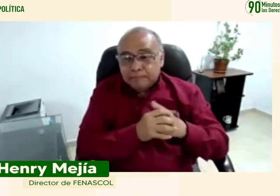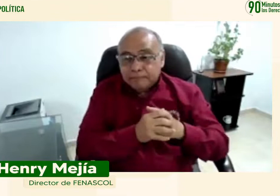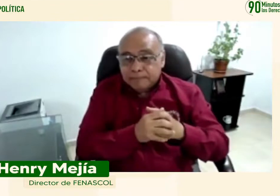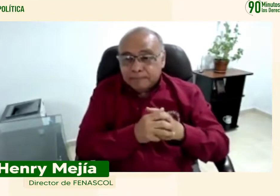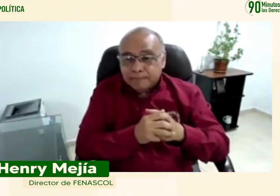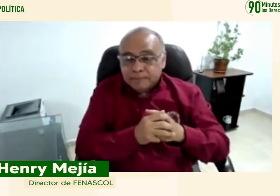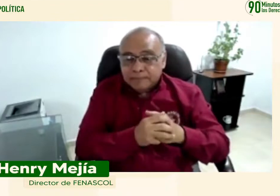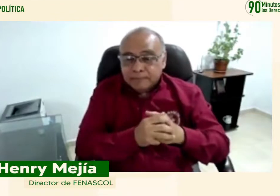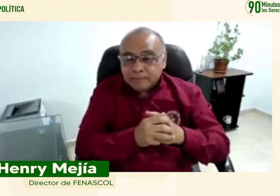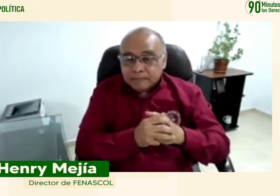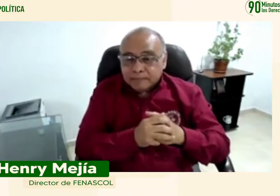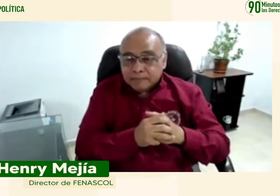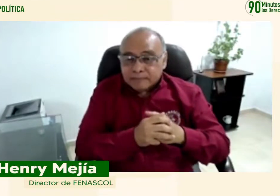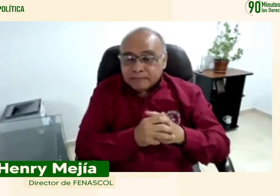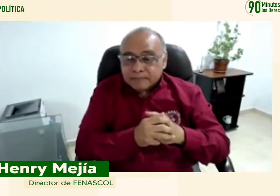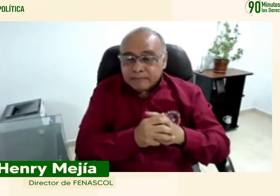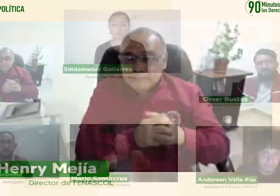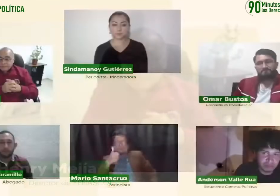eso y esa es mi respuesta